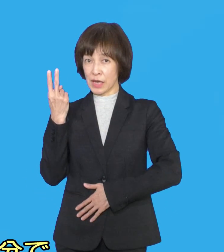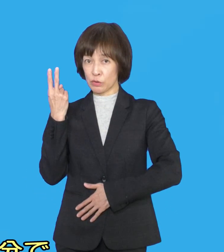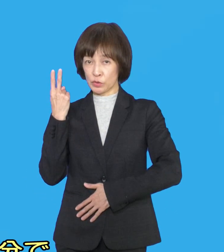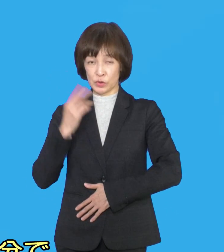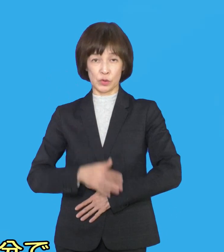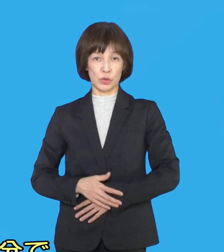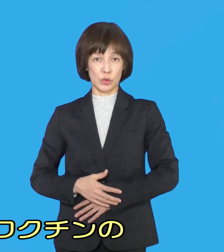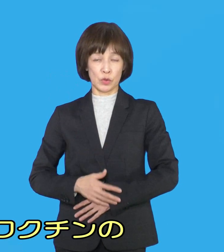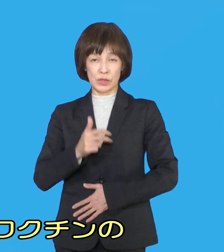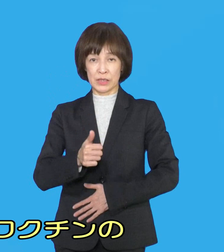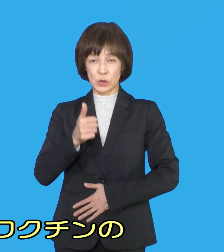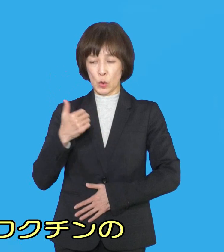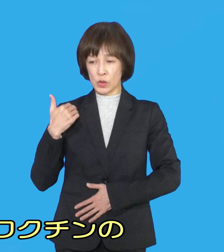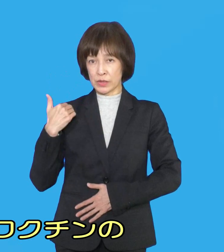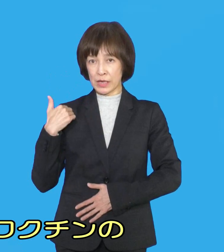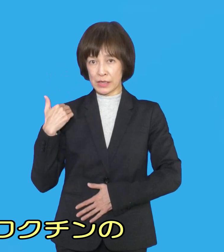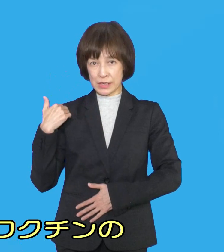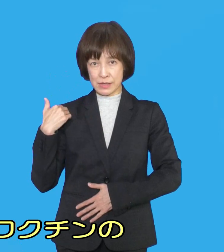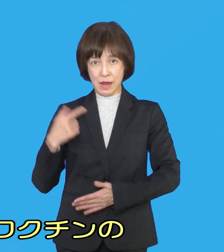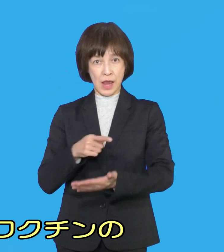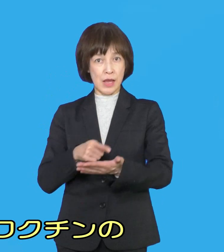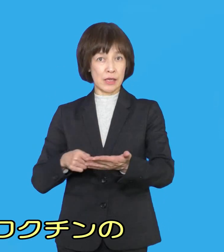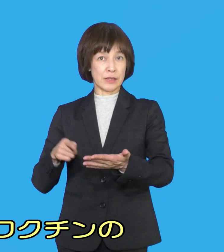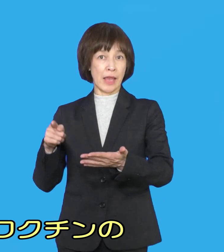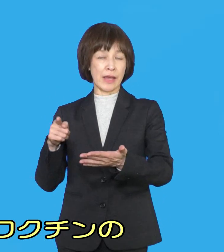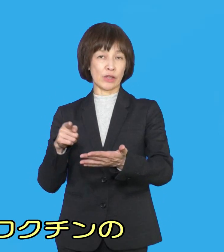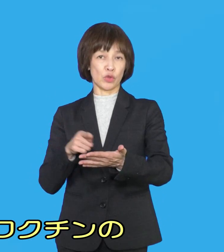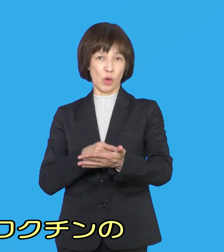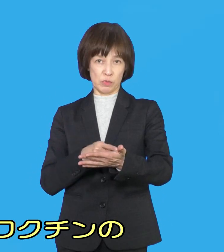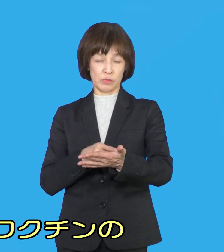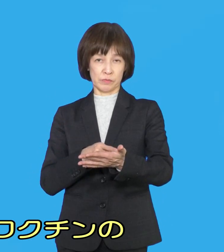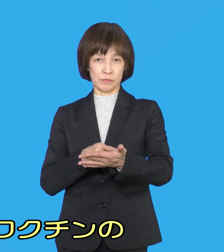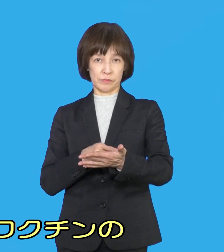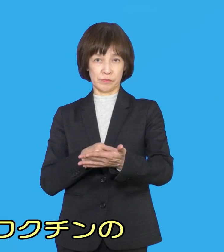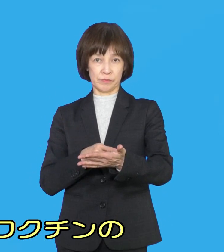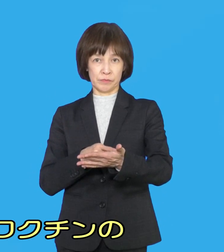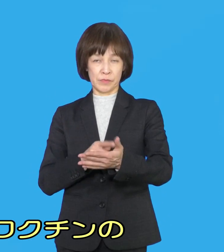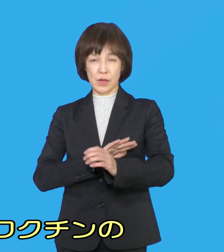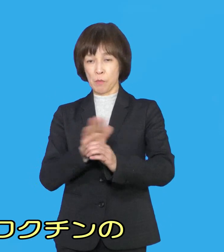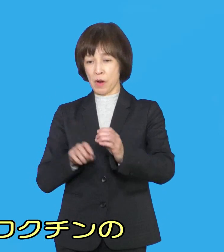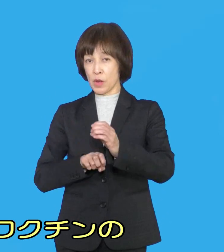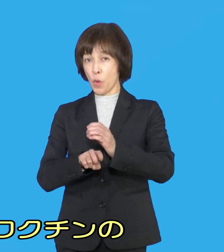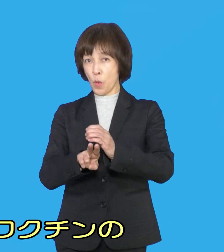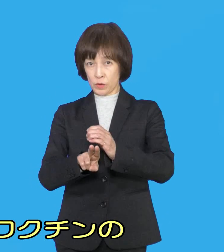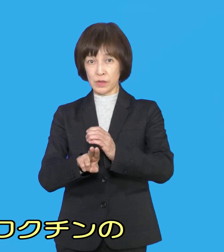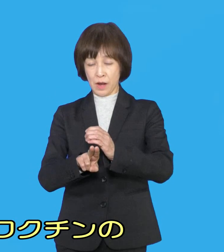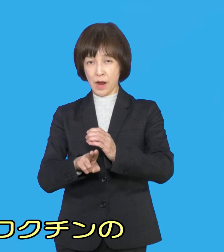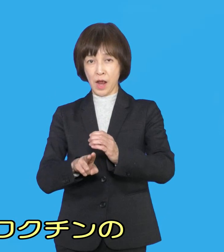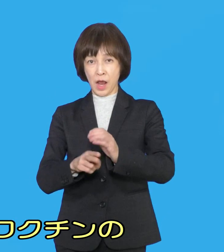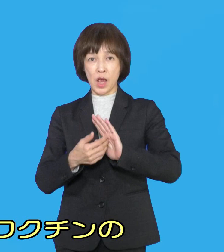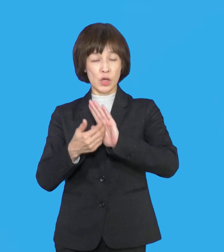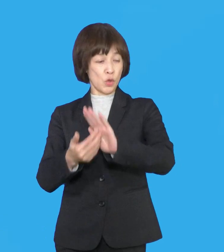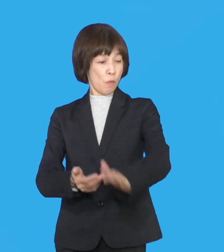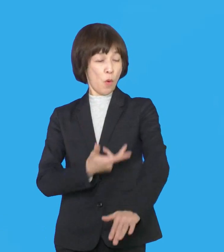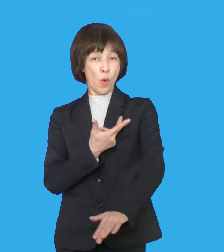決処分で新型コロナウイルスワクチンの接種体制です